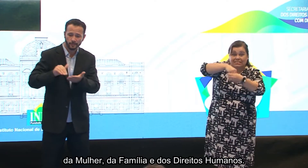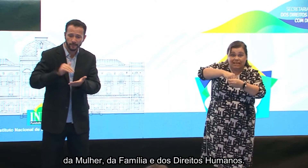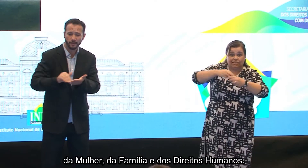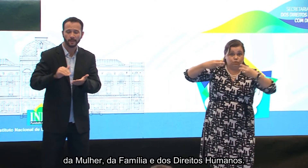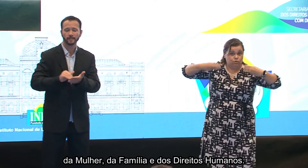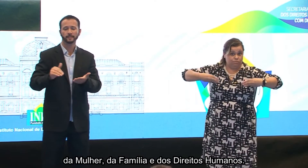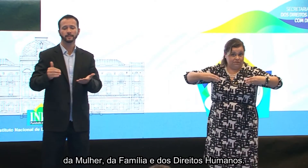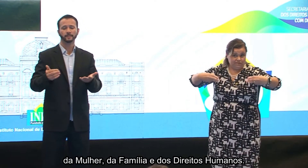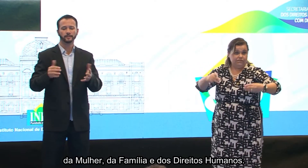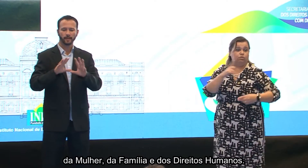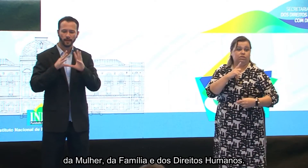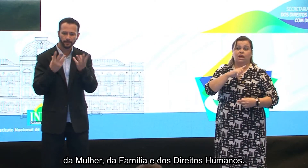Família e dos Direitos Humanos.